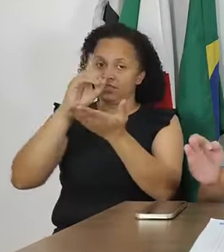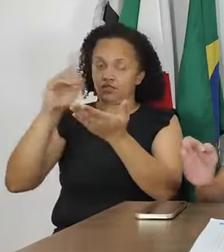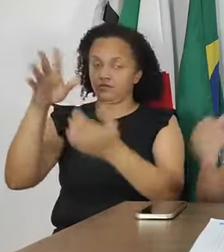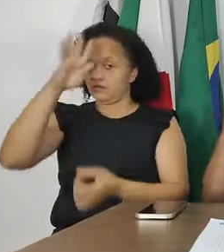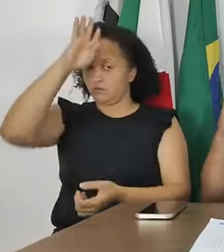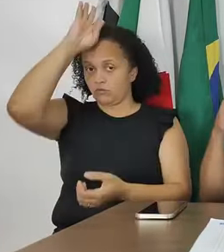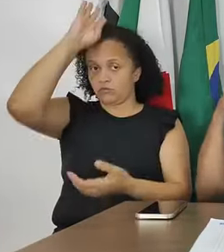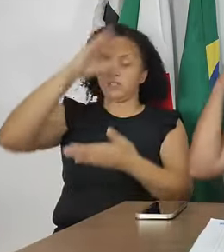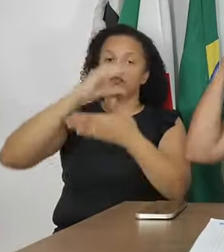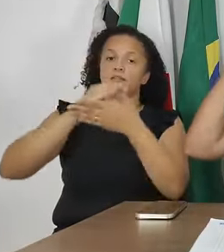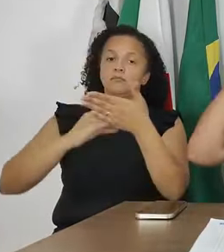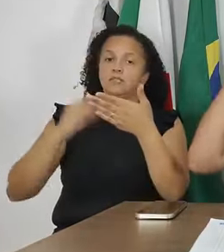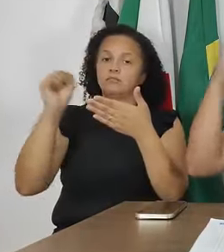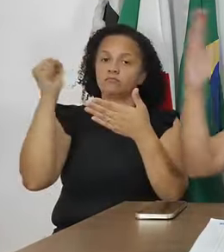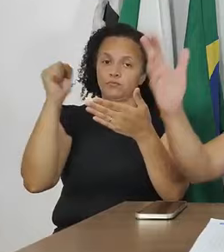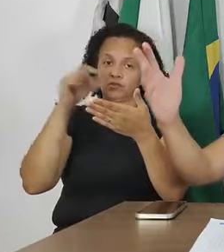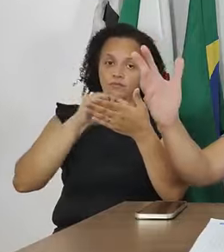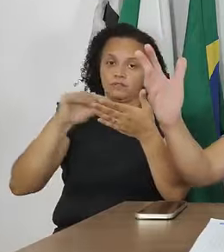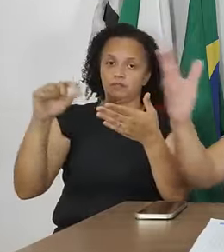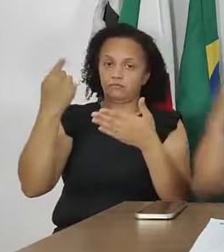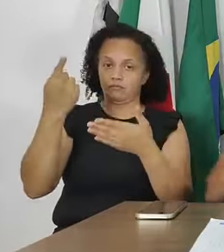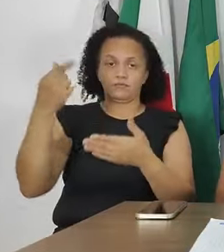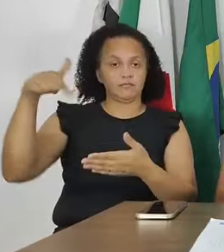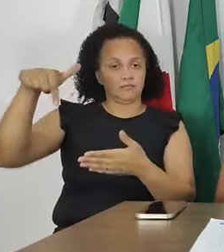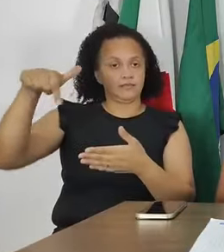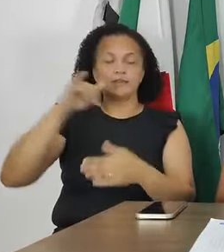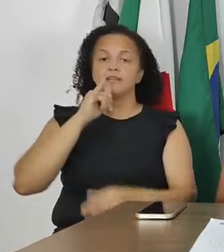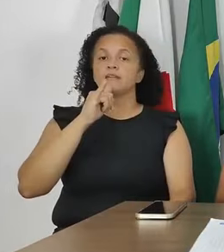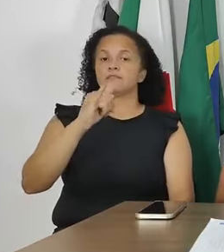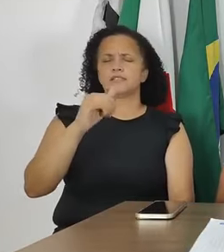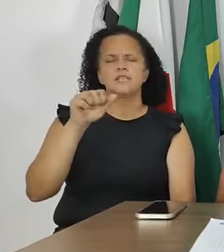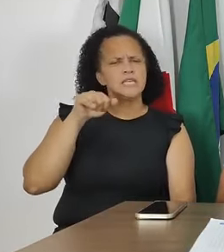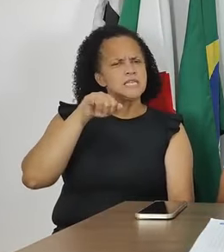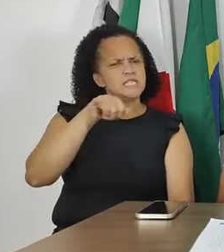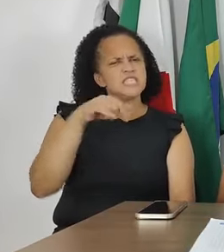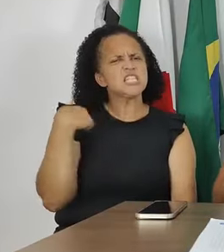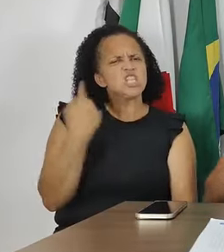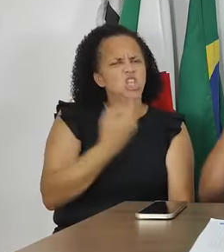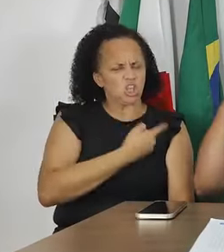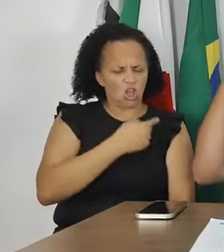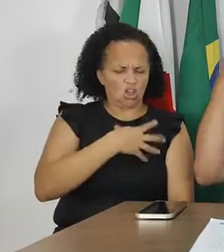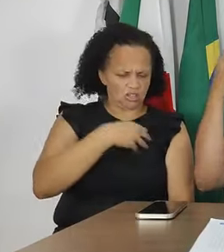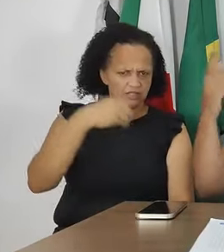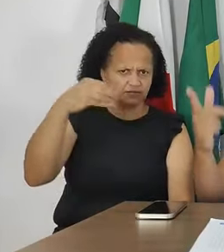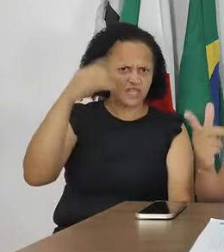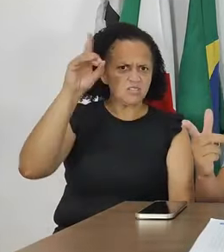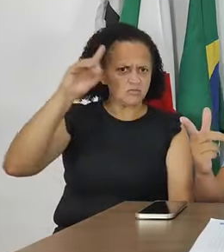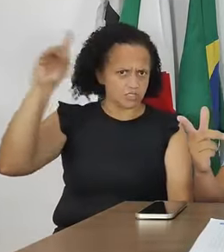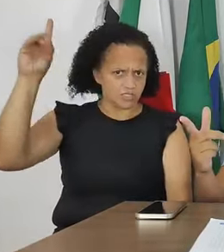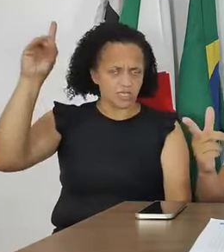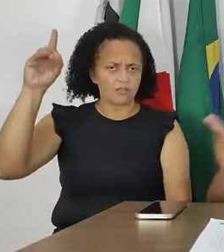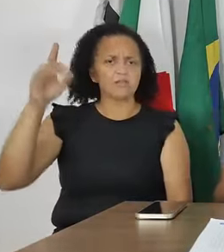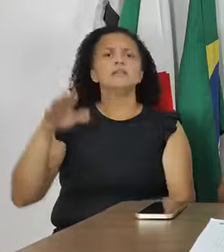diz assim, ora, se somos filhos, somos também herdeiros de Deus e co-herdeiros com